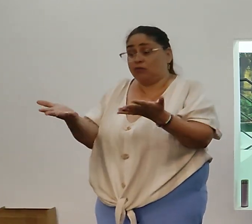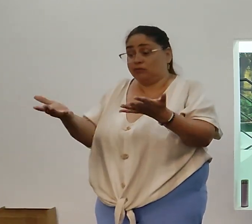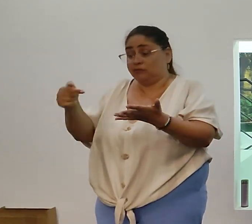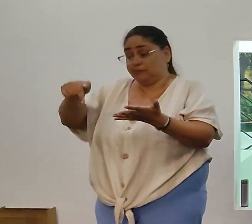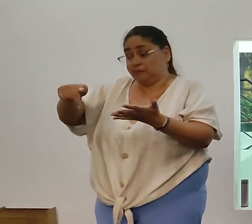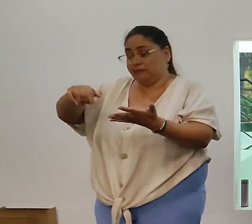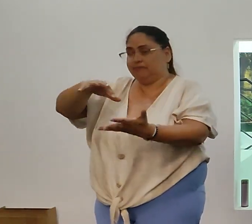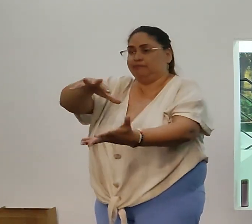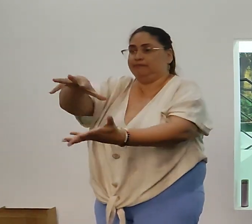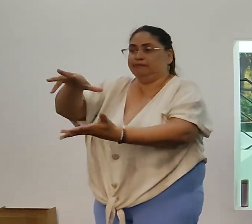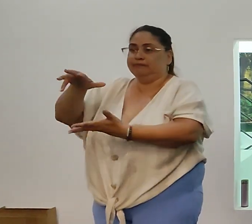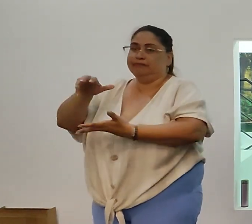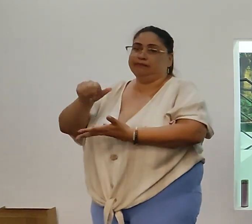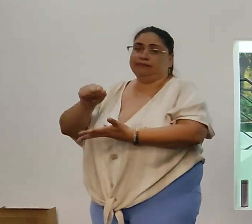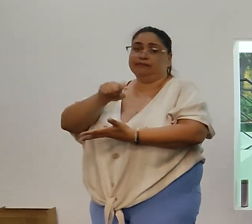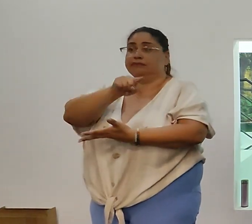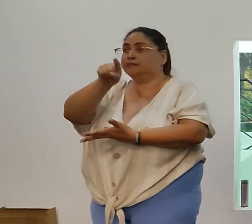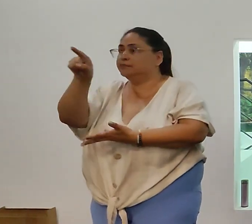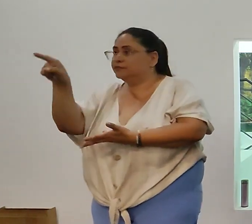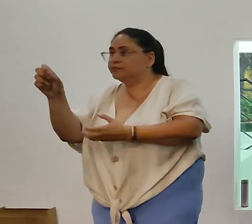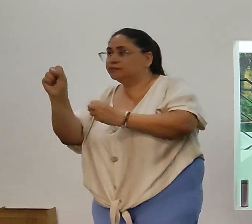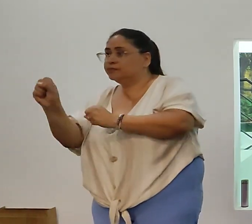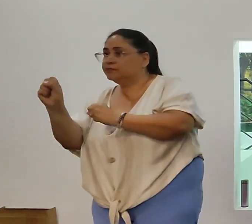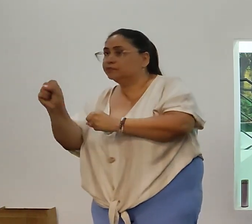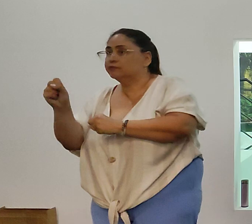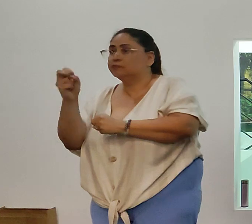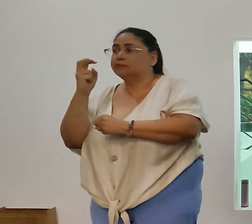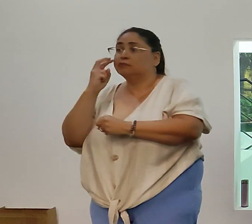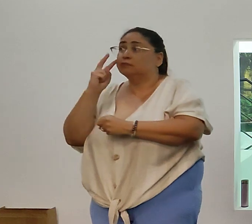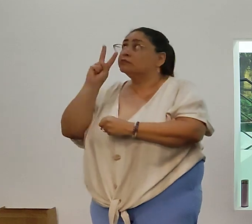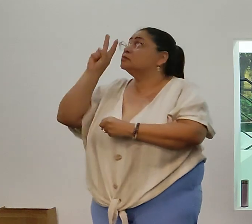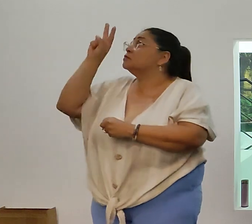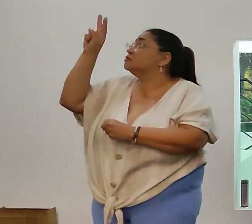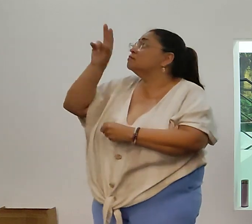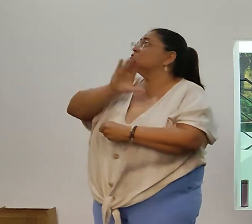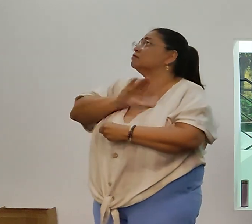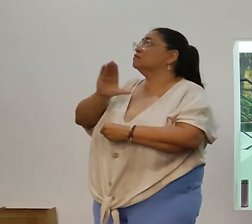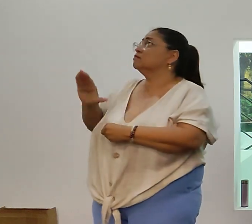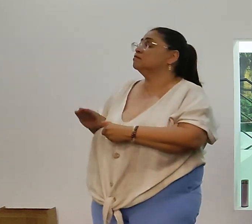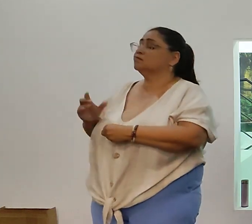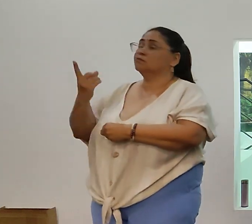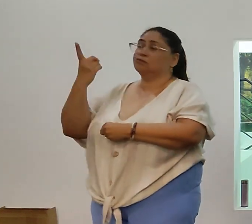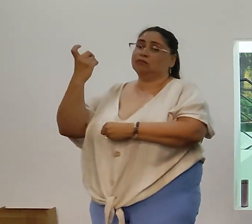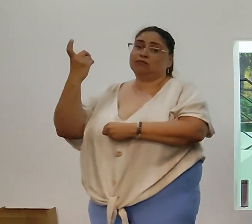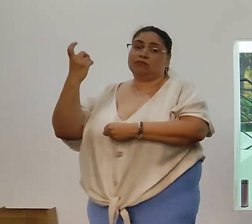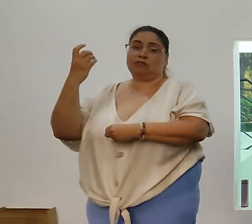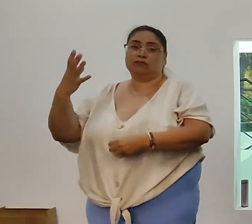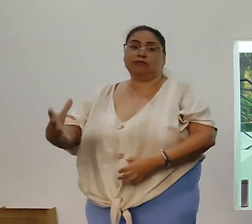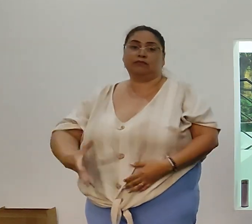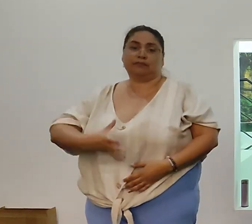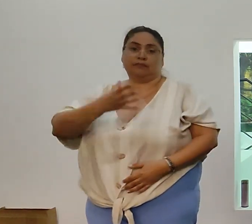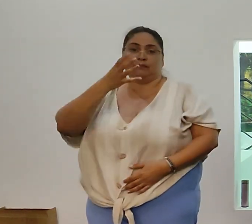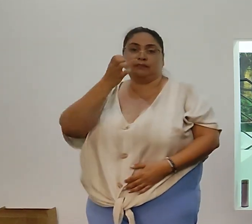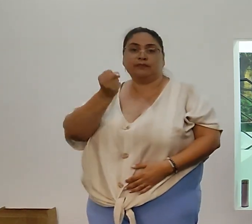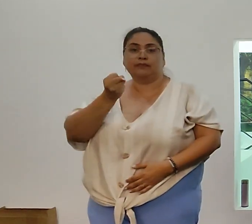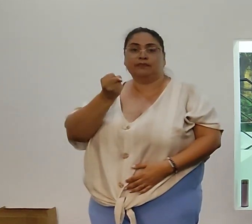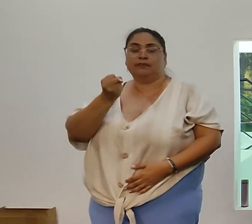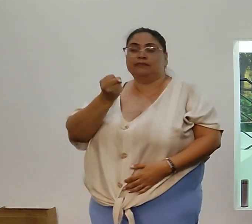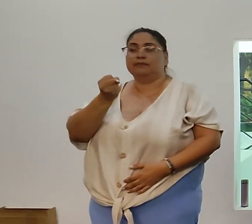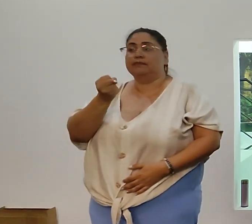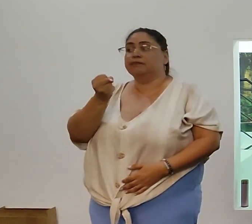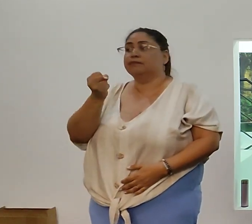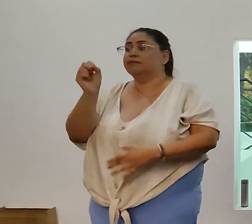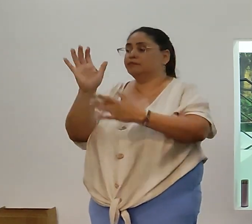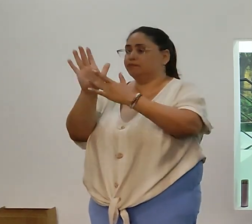terra. Se há algo que você possa fazer, é olhar para Cristo como seu único e suficiente Salvador, porque no dia em